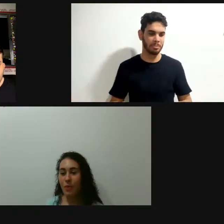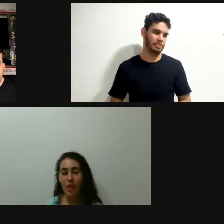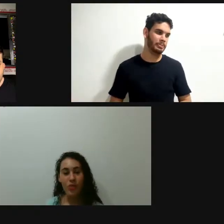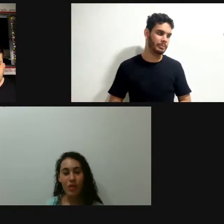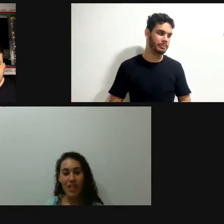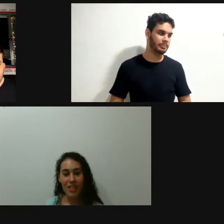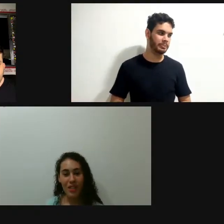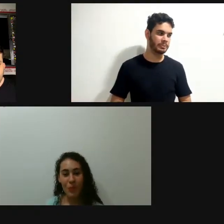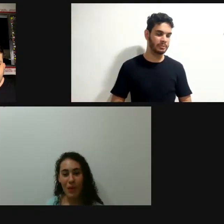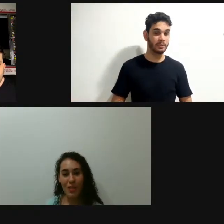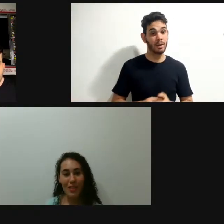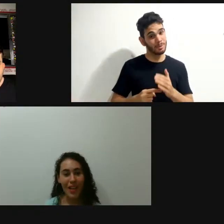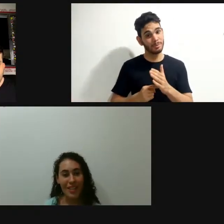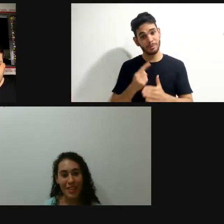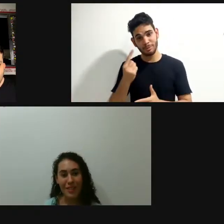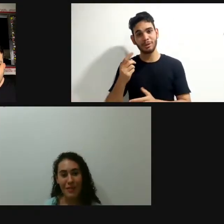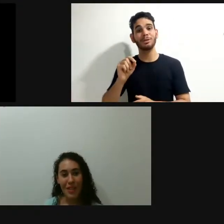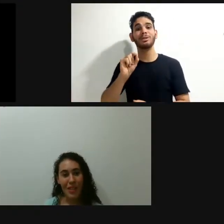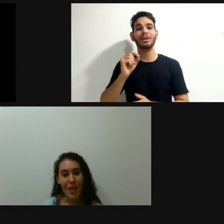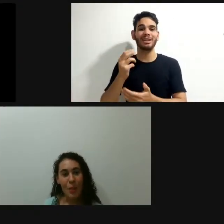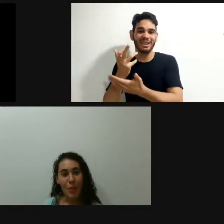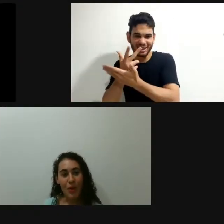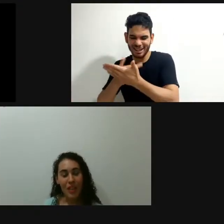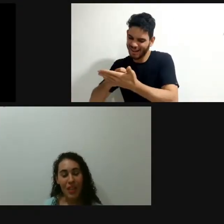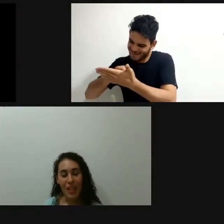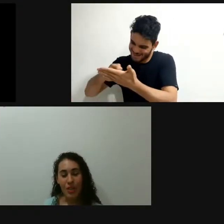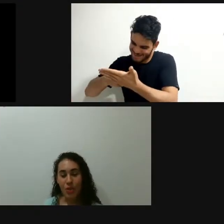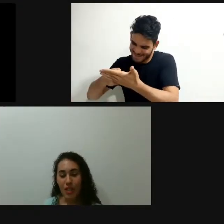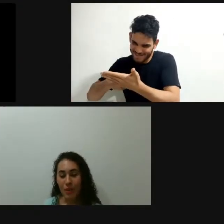veio primeiro foi o desenho do personagem.